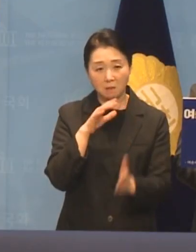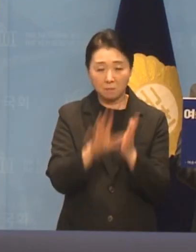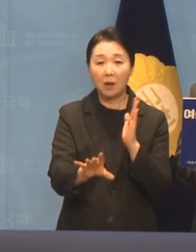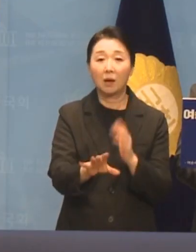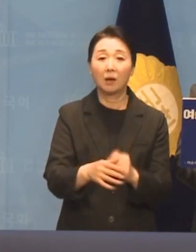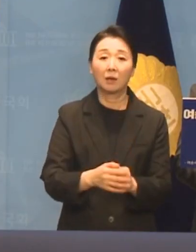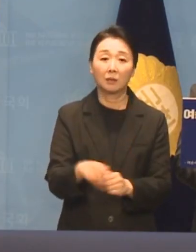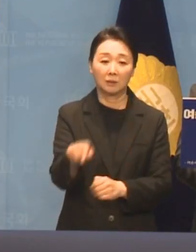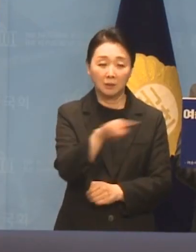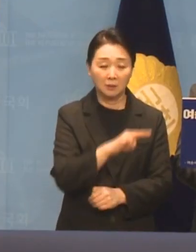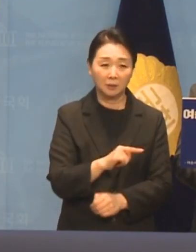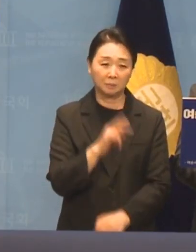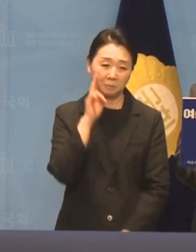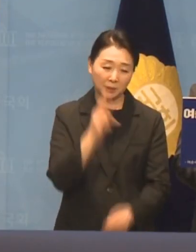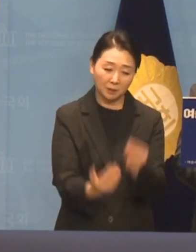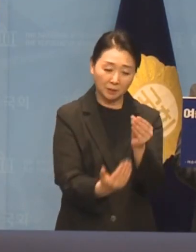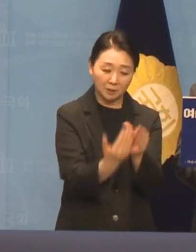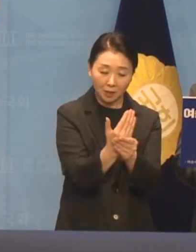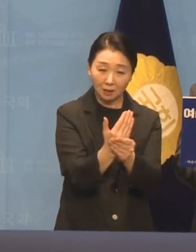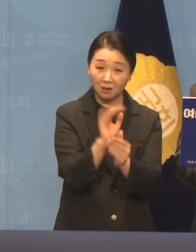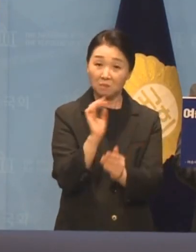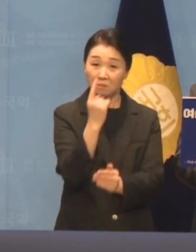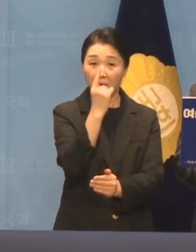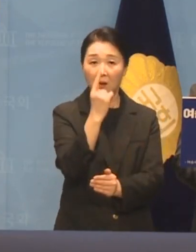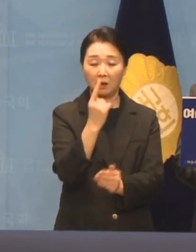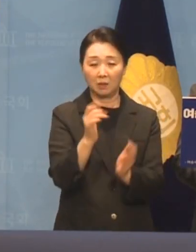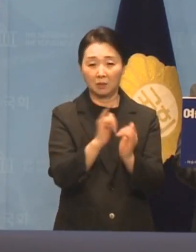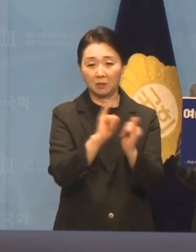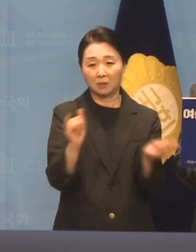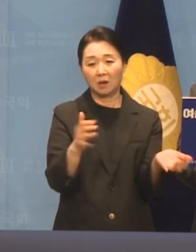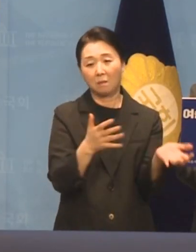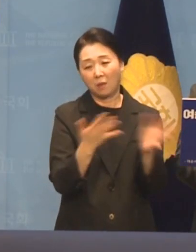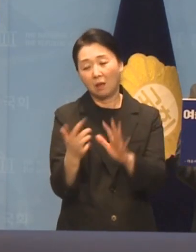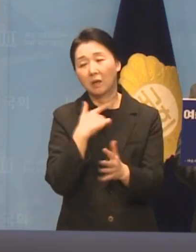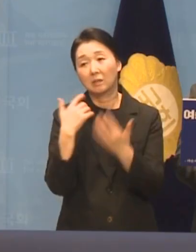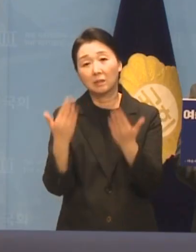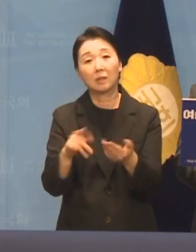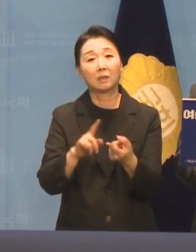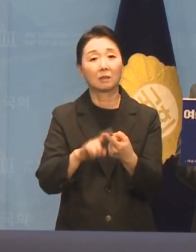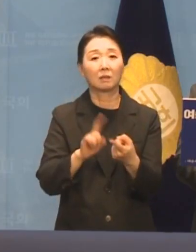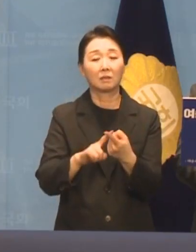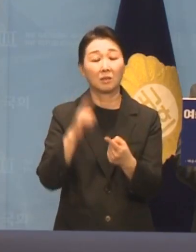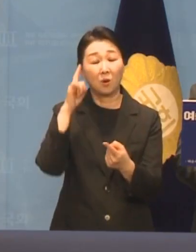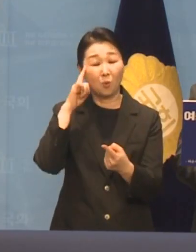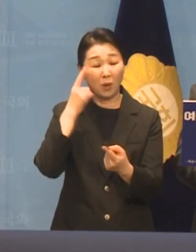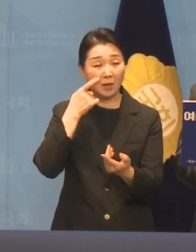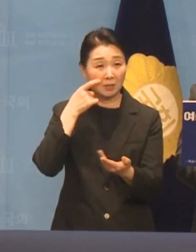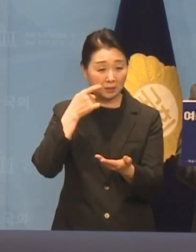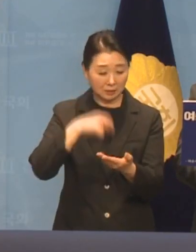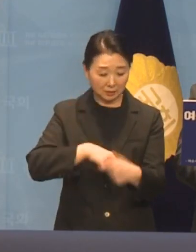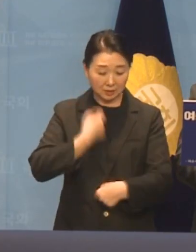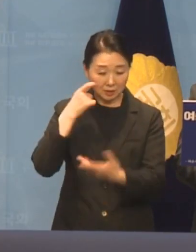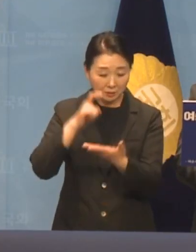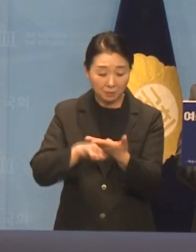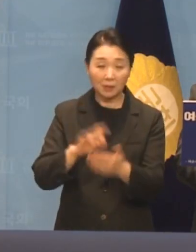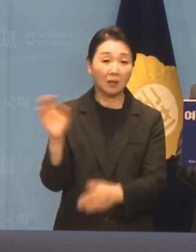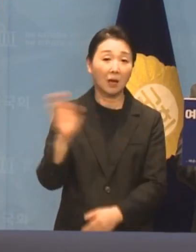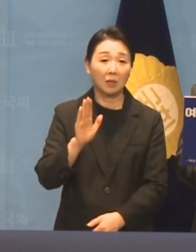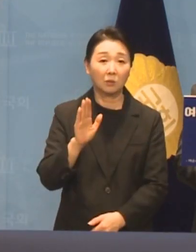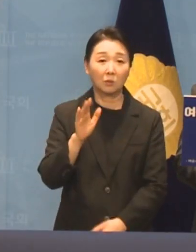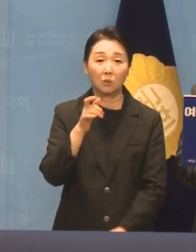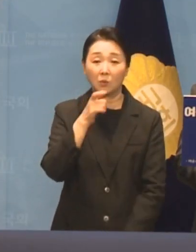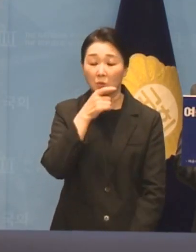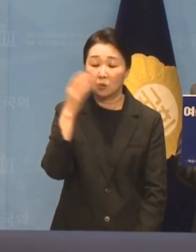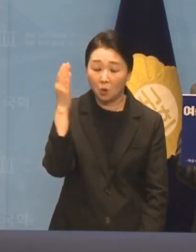이들은 비극적 사건으로 인한 민간인의 희생에 대해서는 밝히려 하지 않고 여순